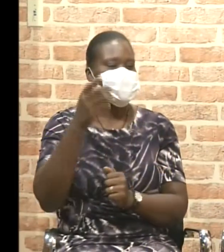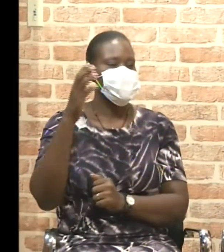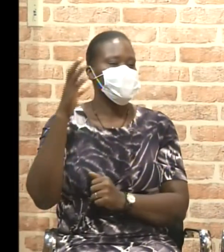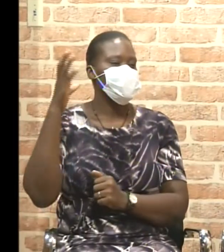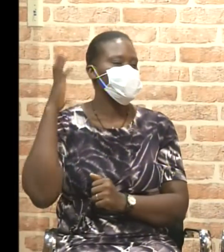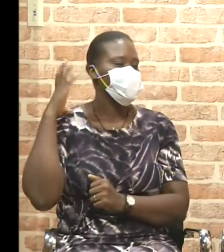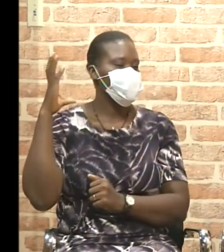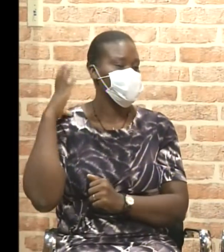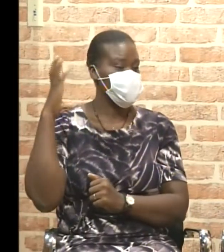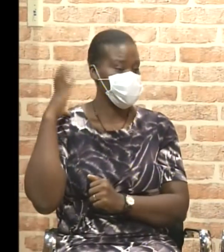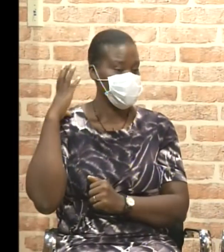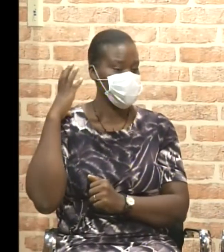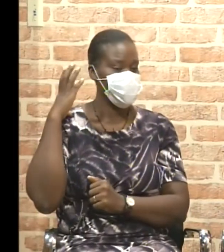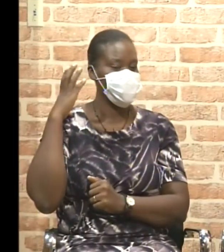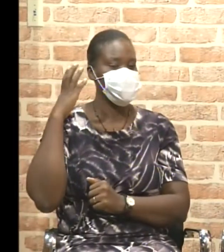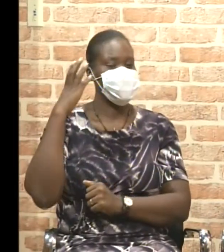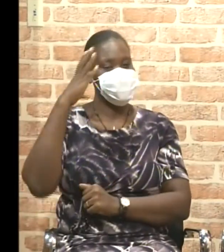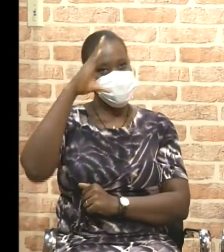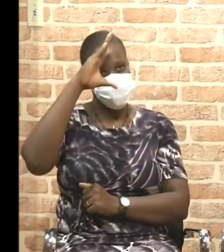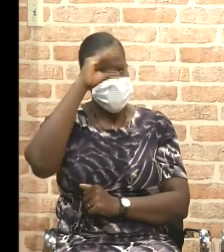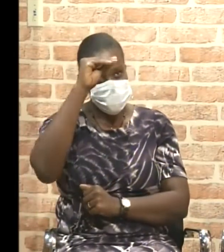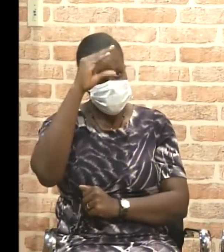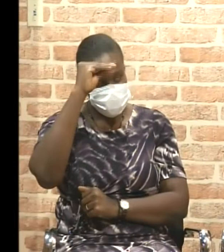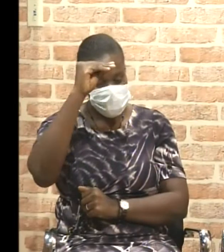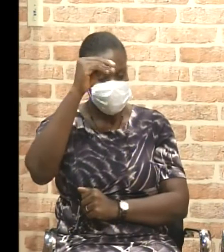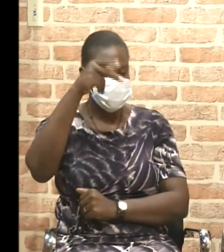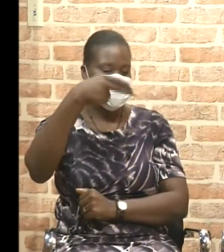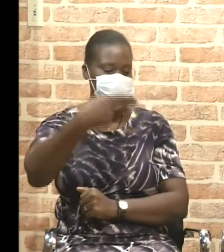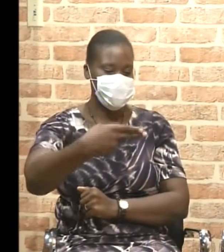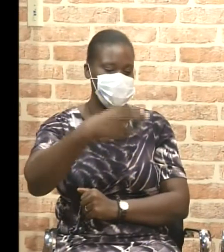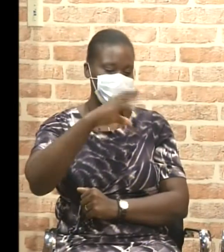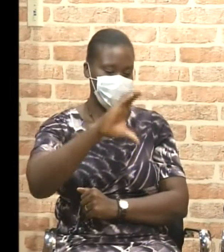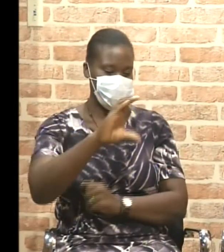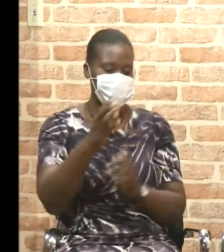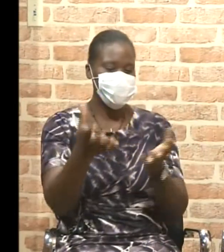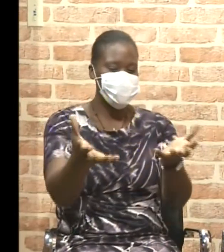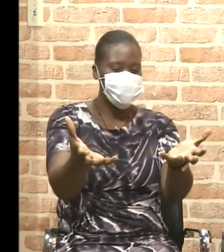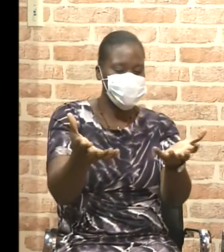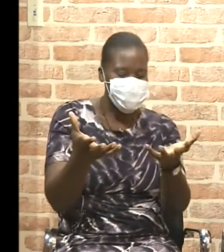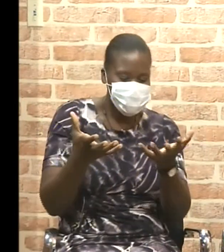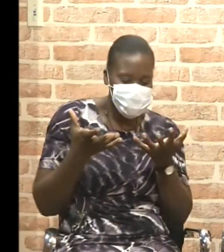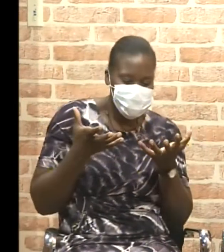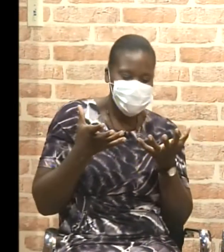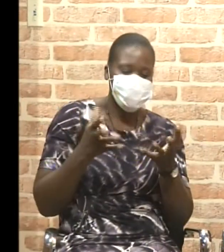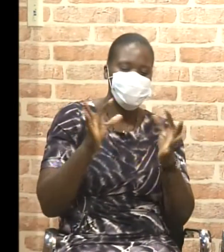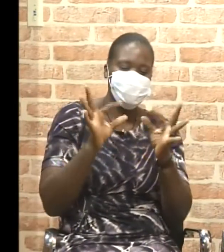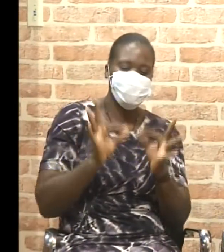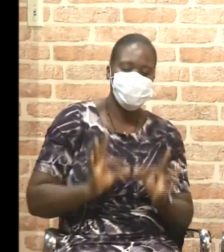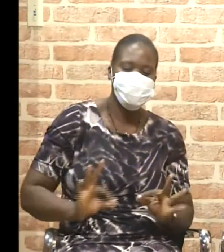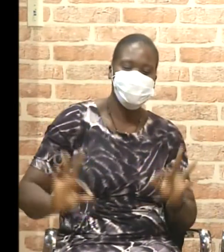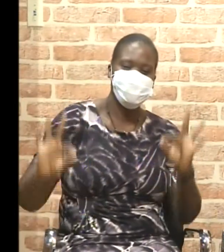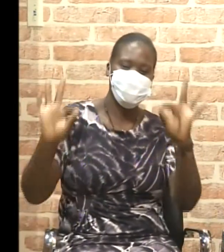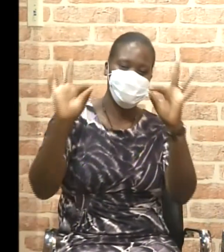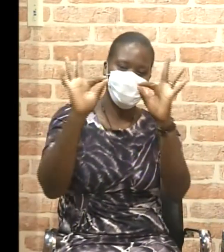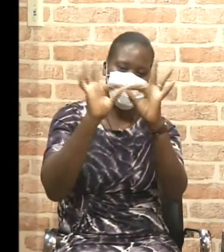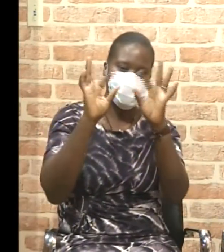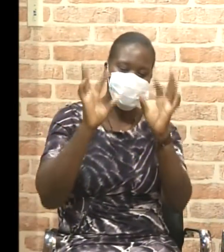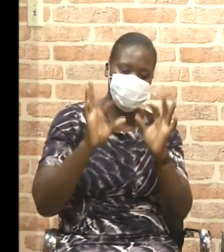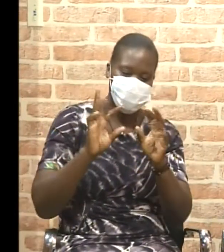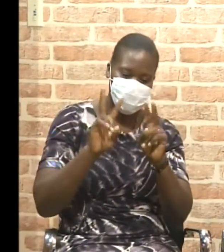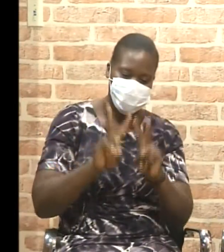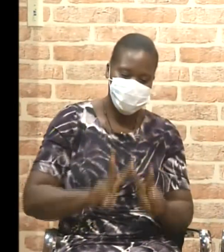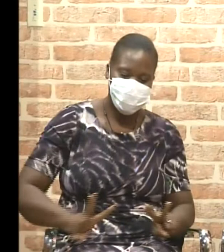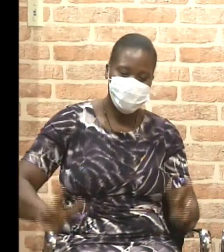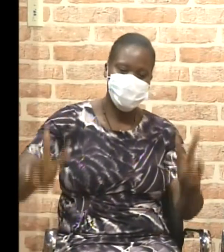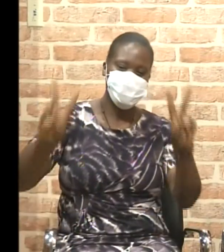monsieur qui est handicapé. Donc, parce que nous-mêmes, nous voulons valoriser Mounio à sa juste valeur, selon compétences,